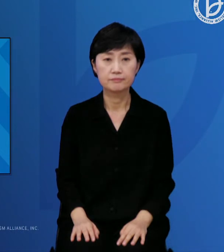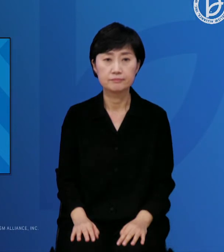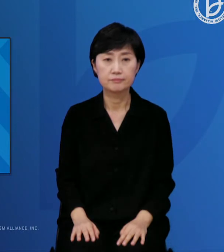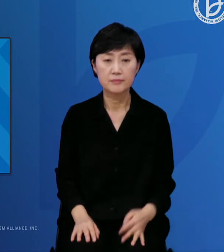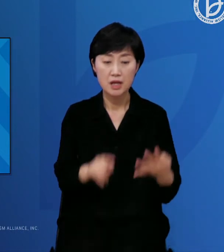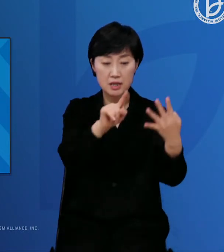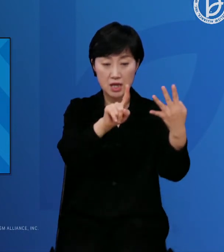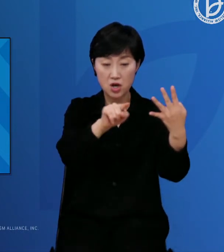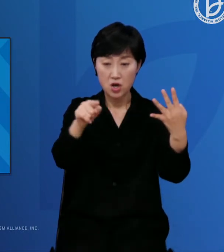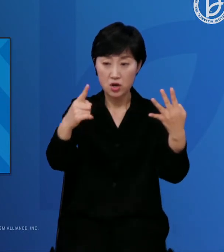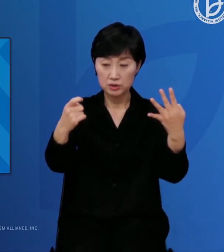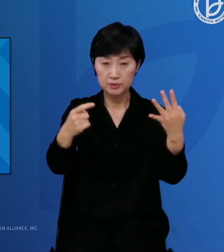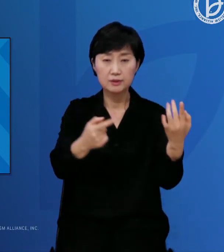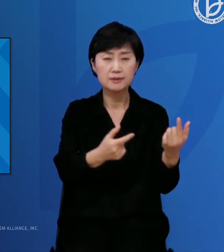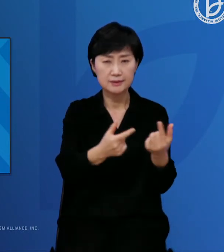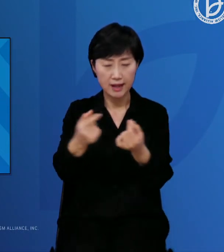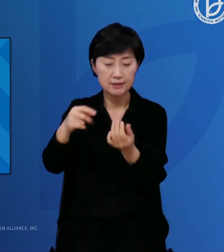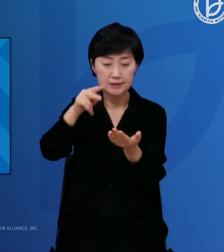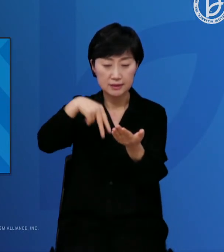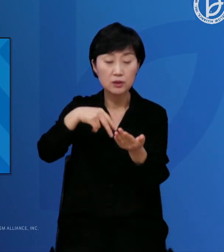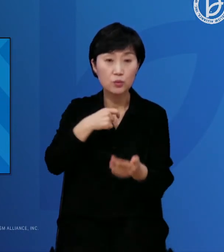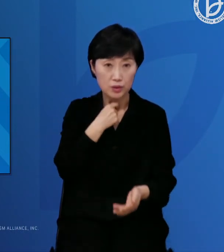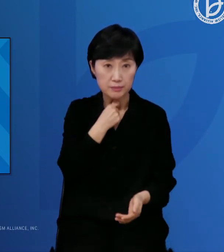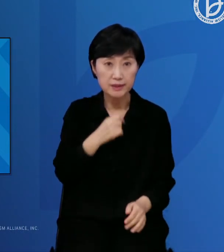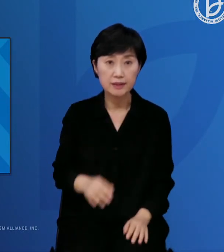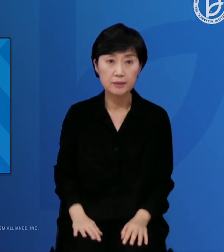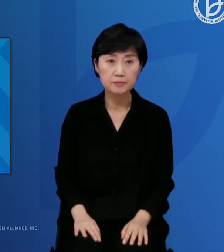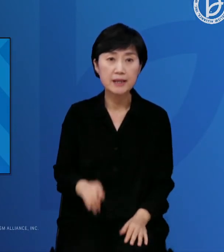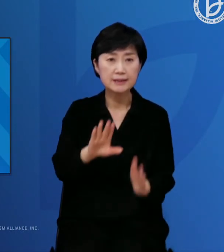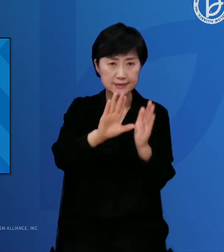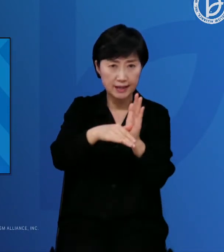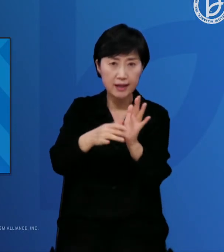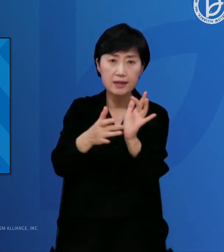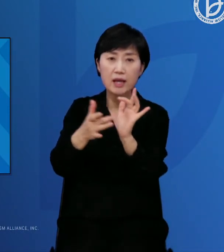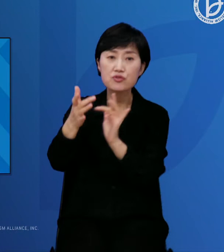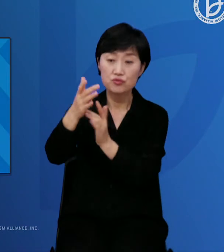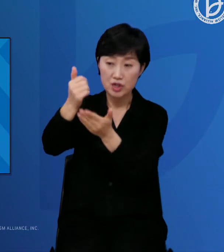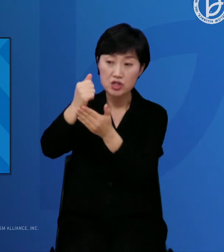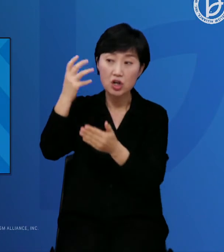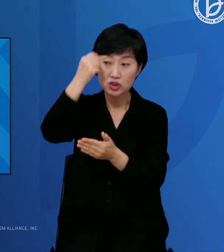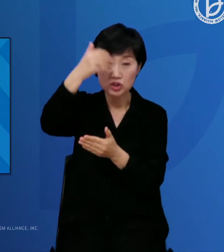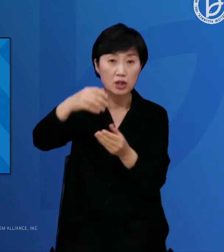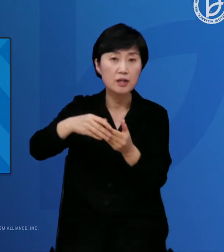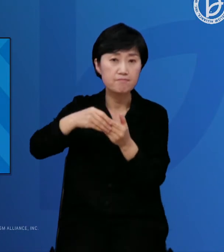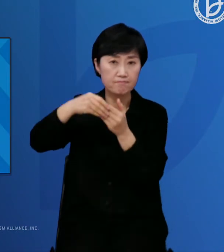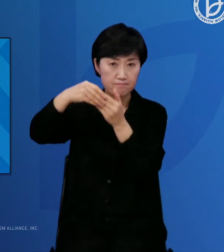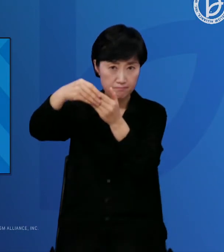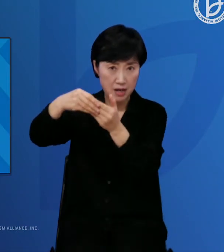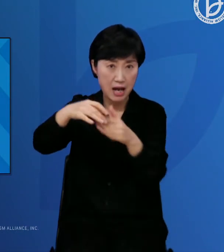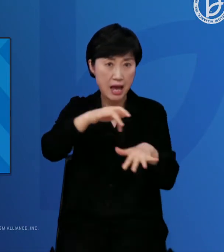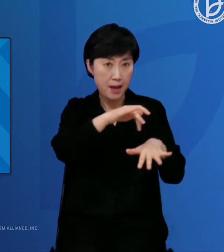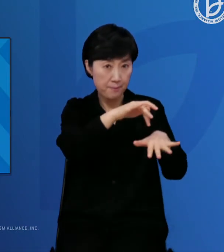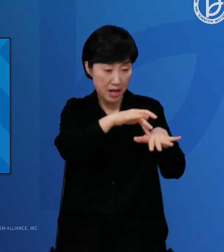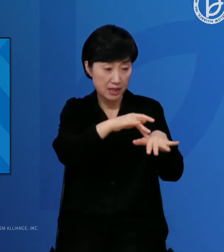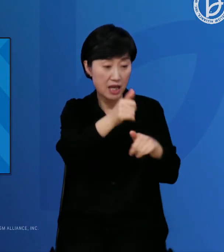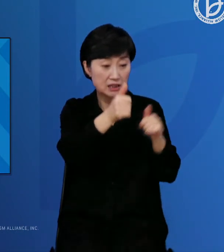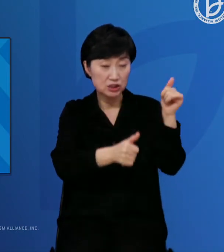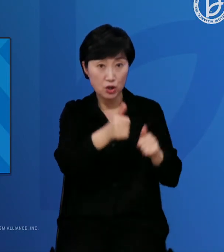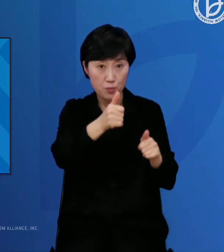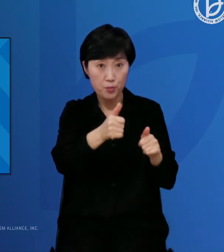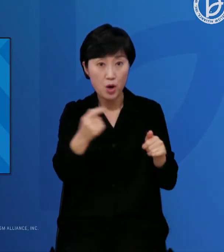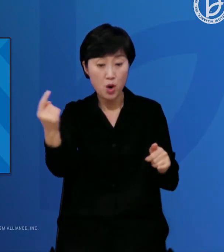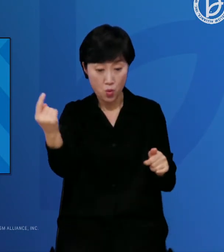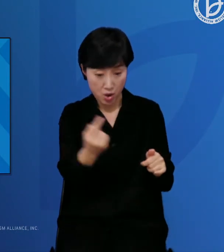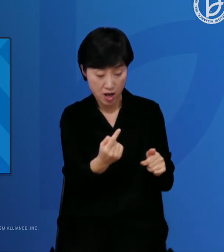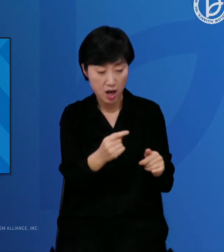마태복음 4장 1절에 11절의 말씀을 다 같이 합독하겠습니다. 그때 예수께서 성령에게 이끌려 마귀에게 시험을